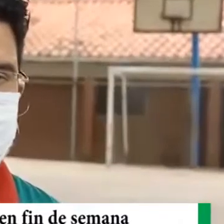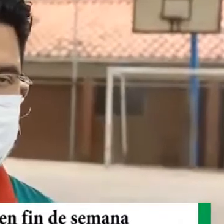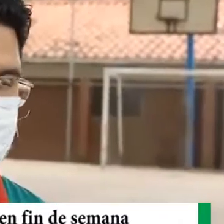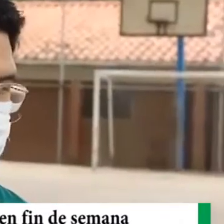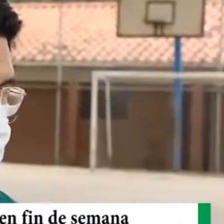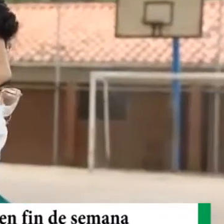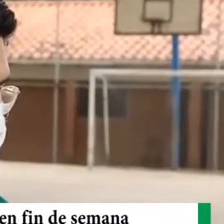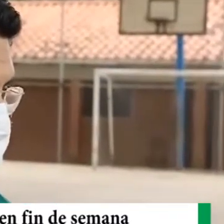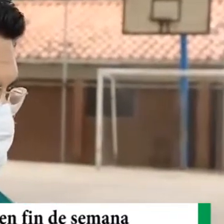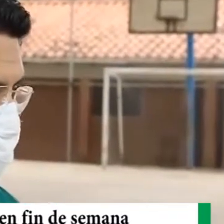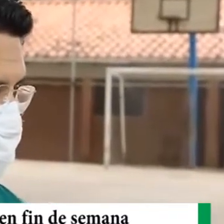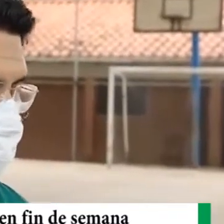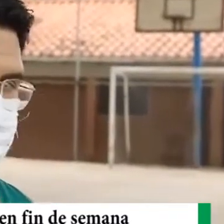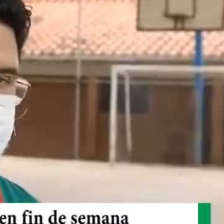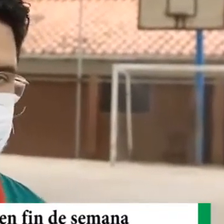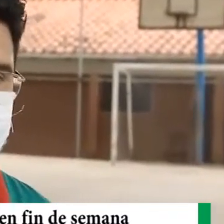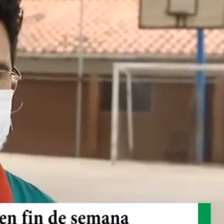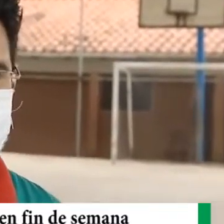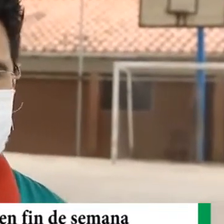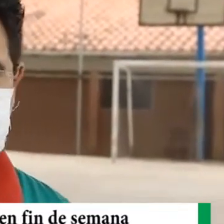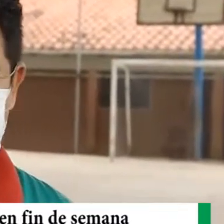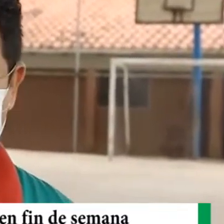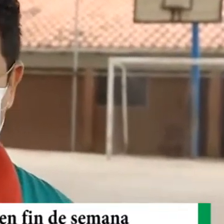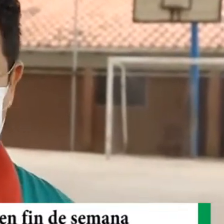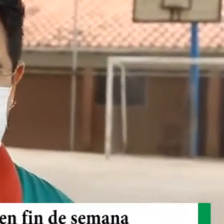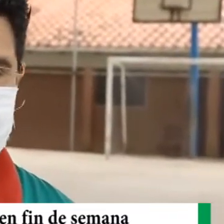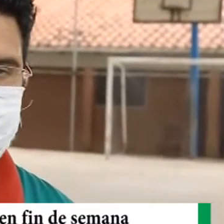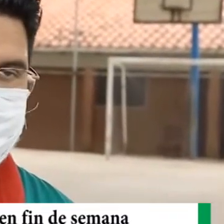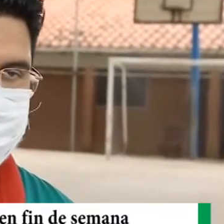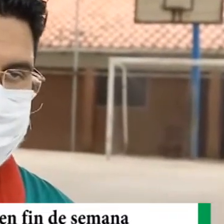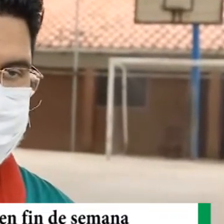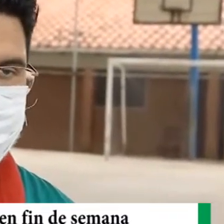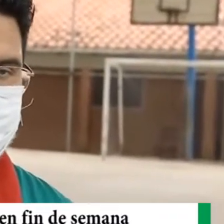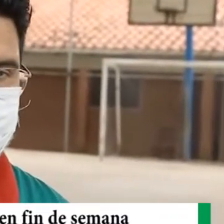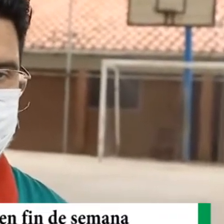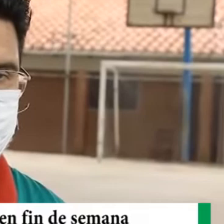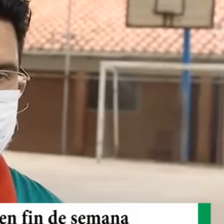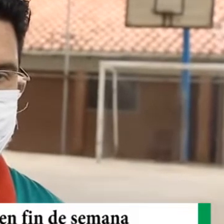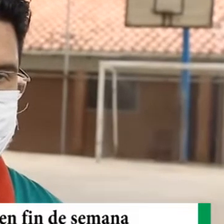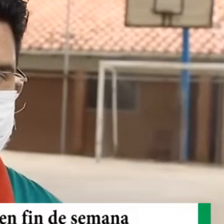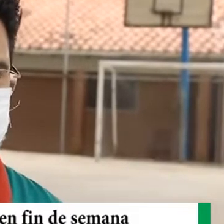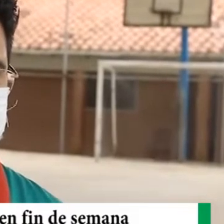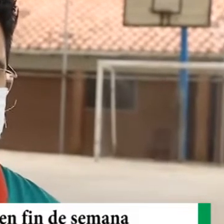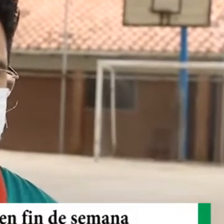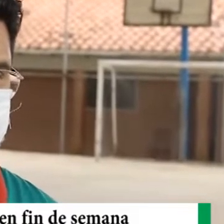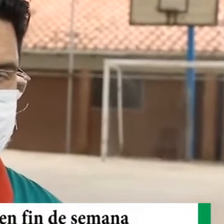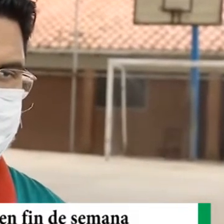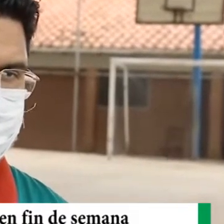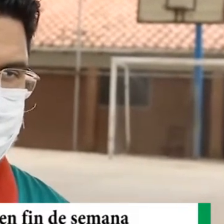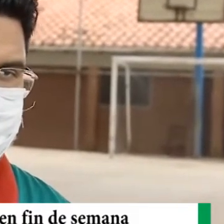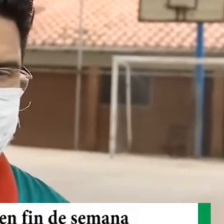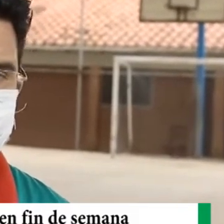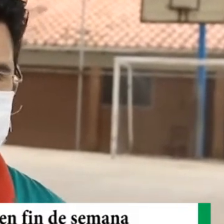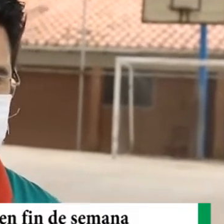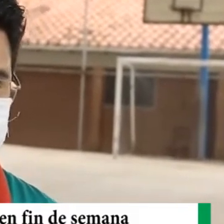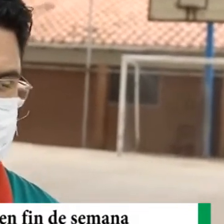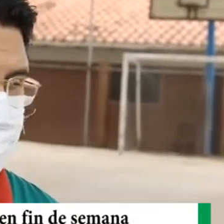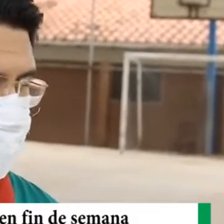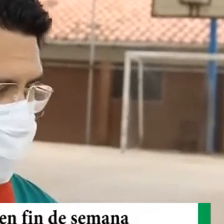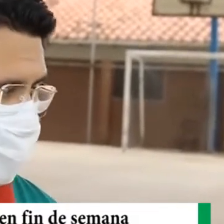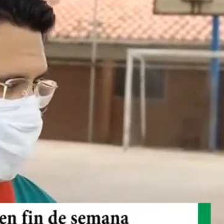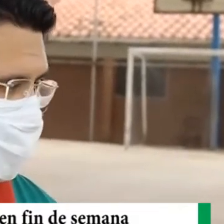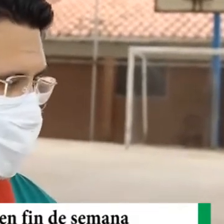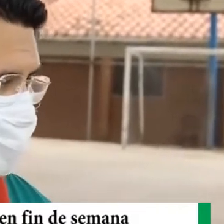país, todos debemos trabajar unidos y en la misma dirección, y el BAS creo que es un buen ejemplo de eso para llegar a las familias que más